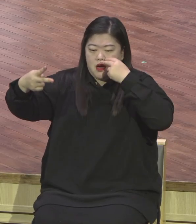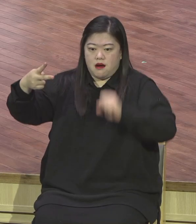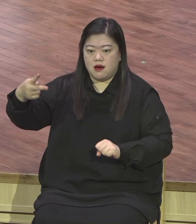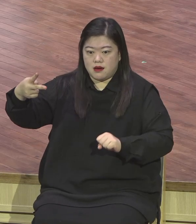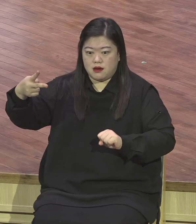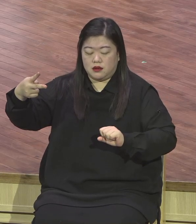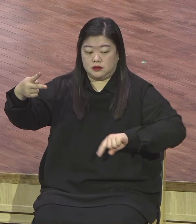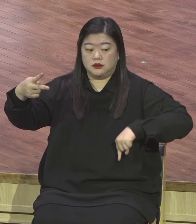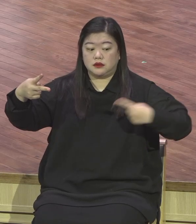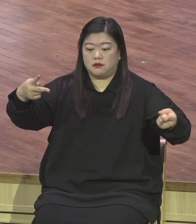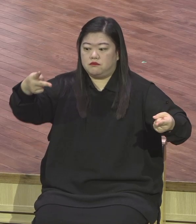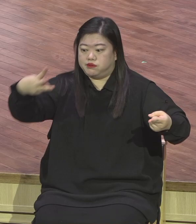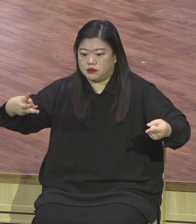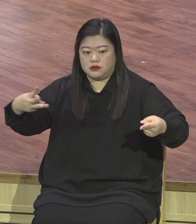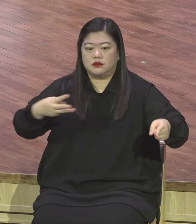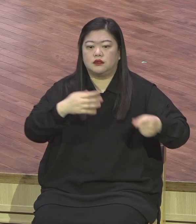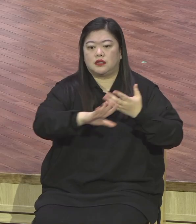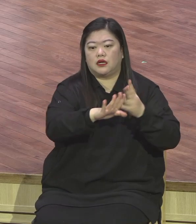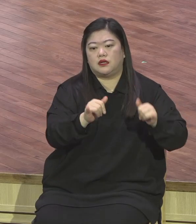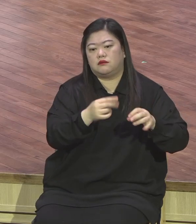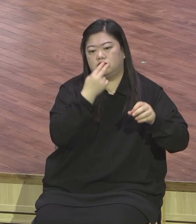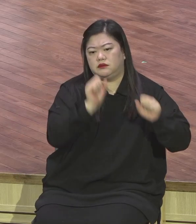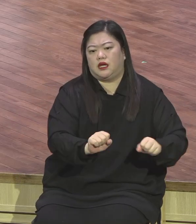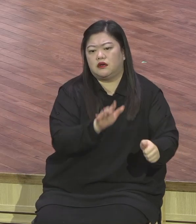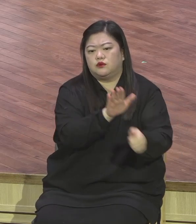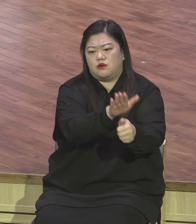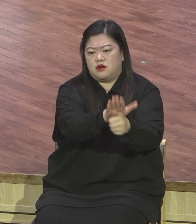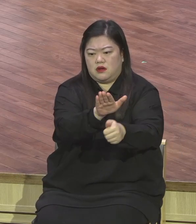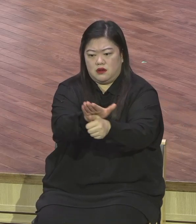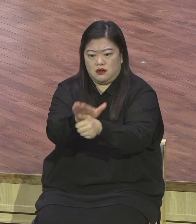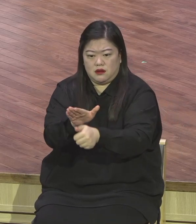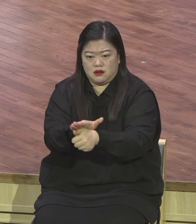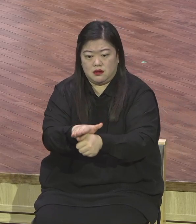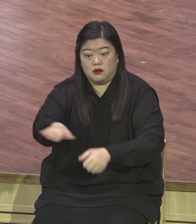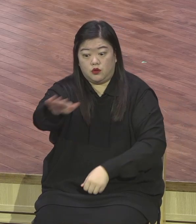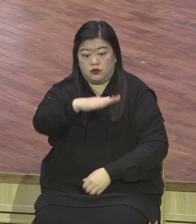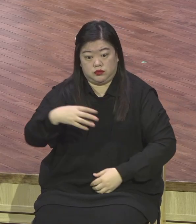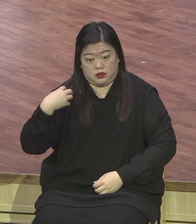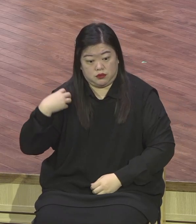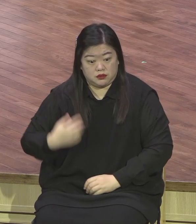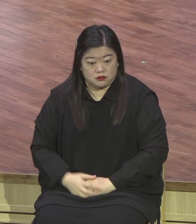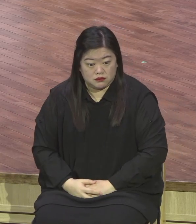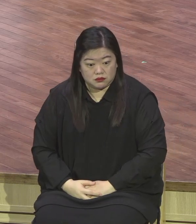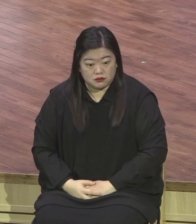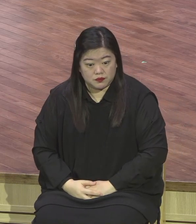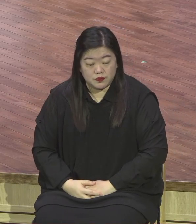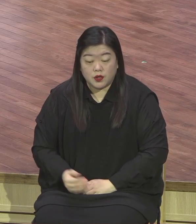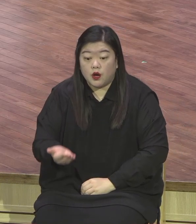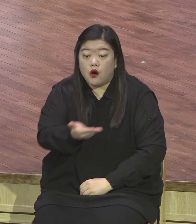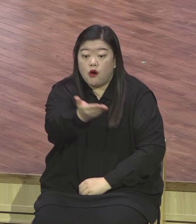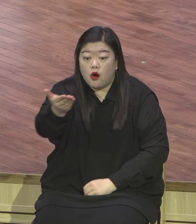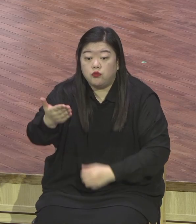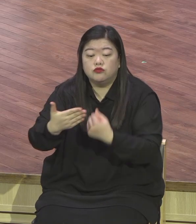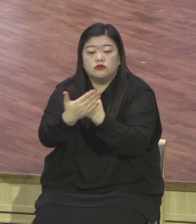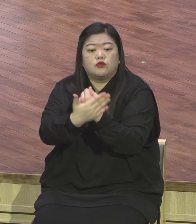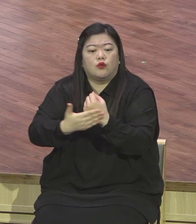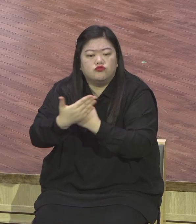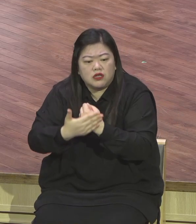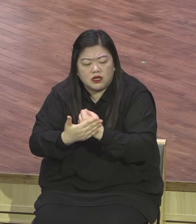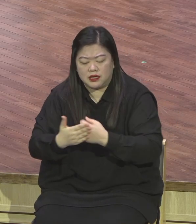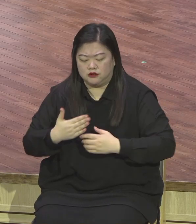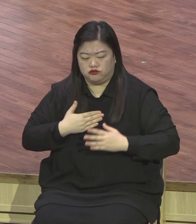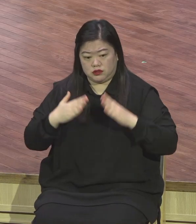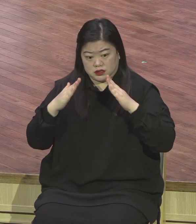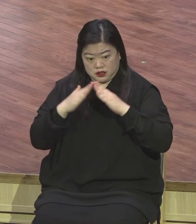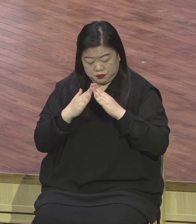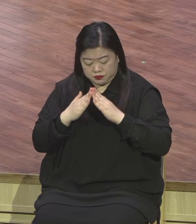변화 변화 여러분 지역에 살아납니다 여러분 때문에 여러분 직장이 살아납니다 여러분 때문에 결국은